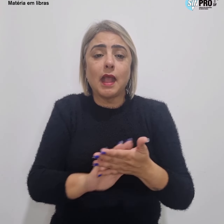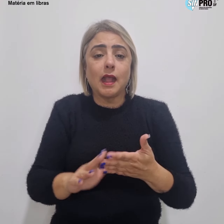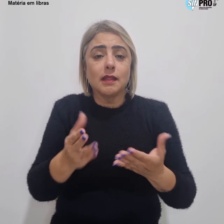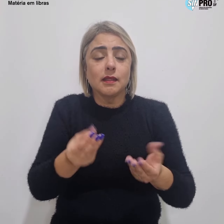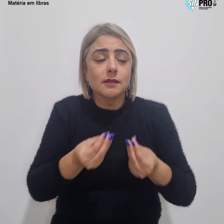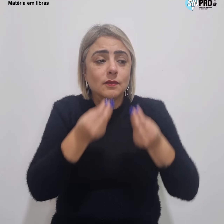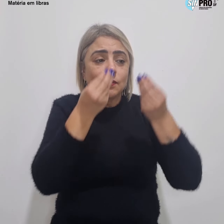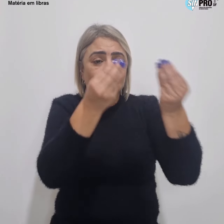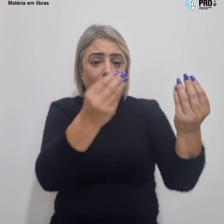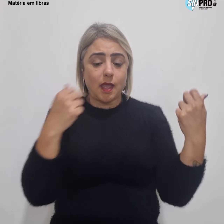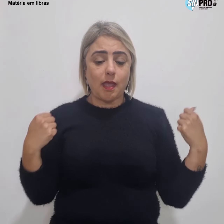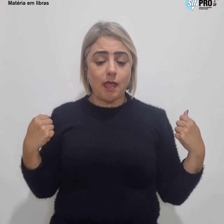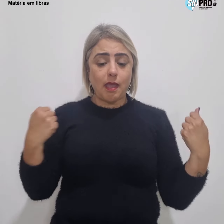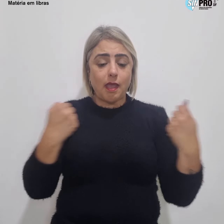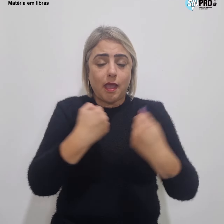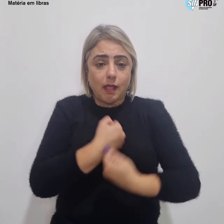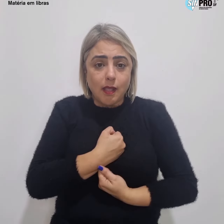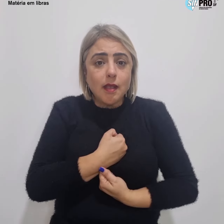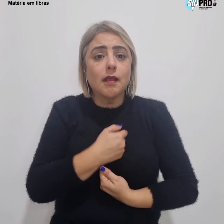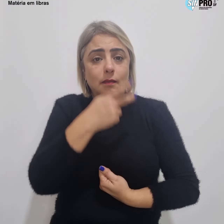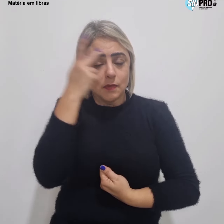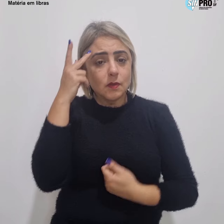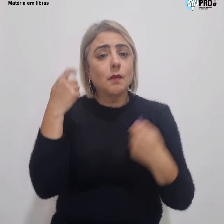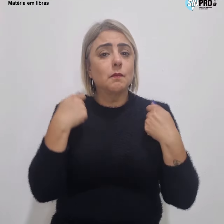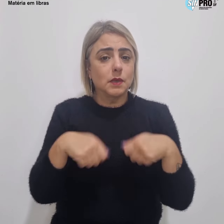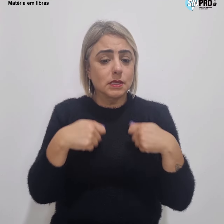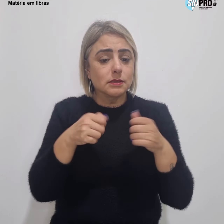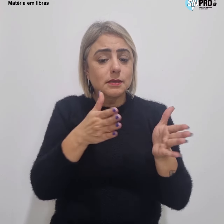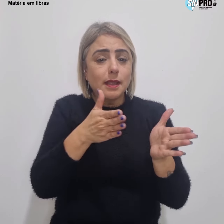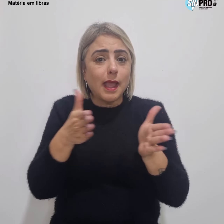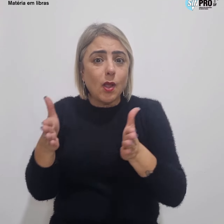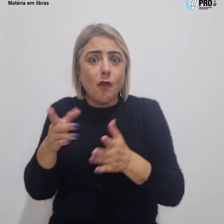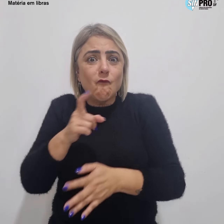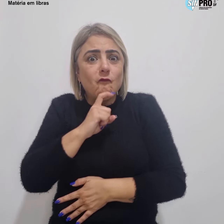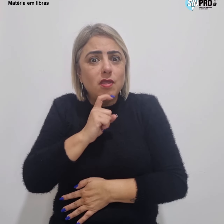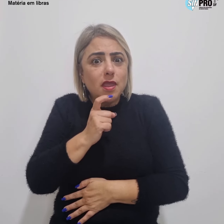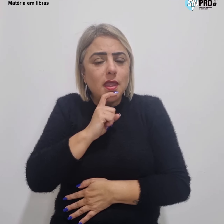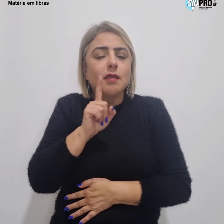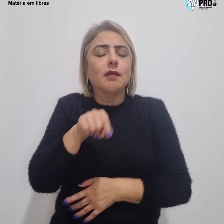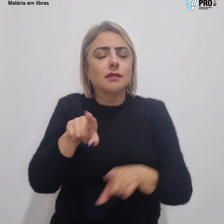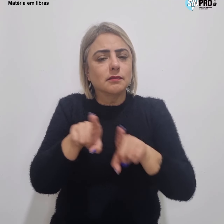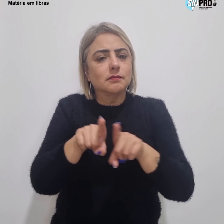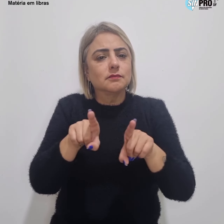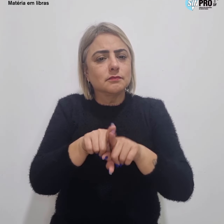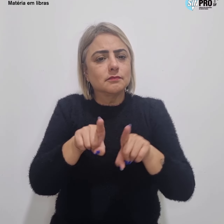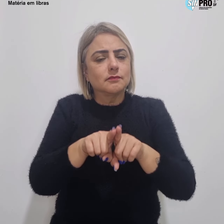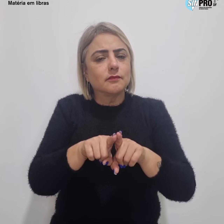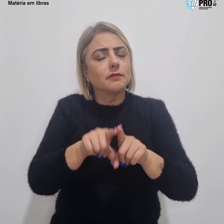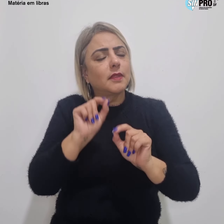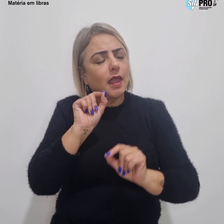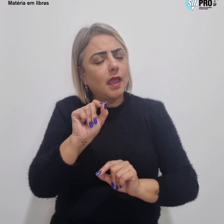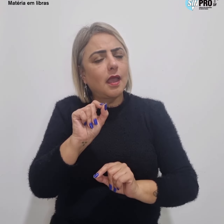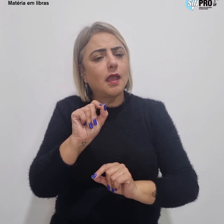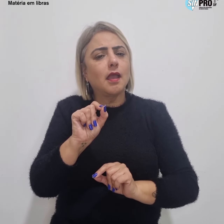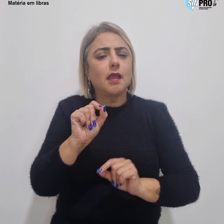agasalhos a quem precisa nesta época de frio é também uma forma de promover